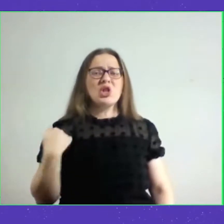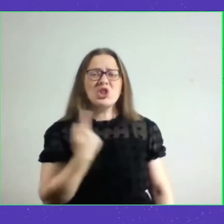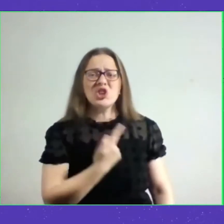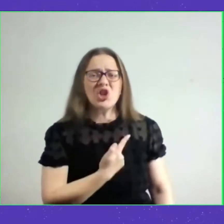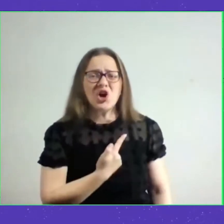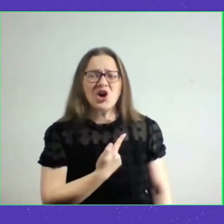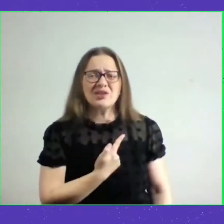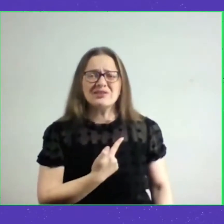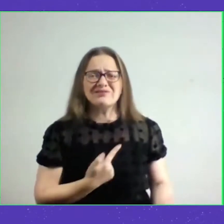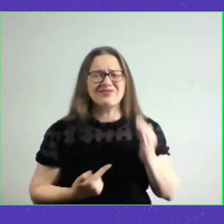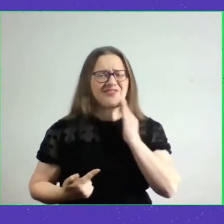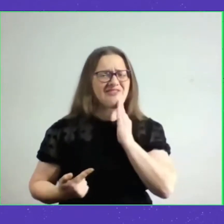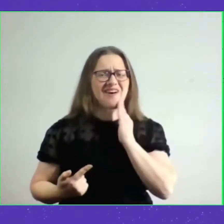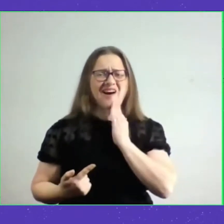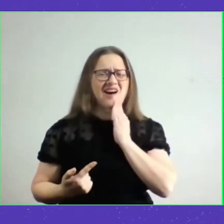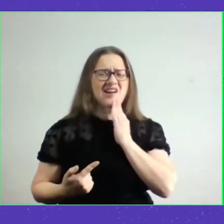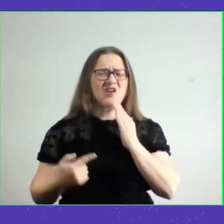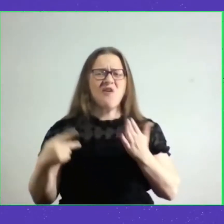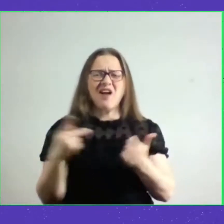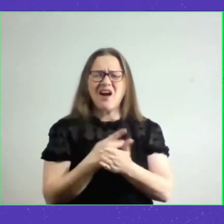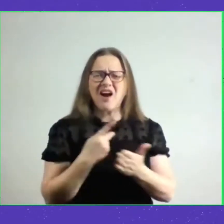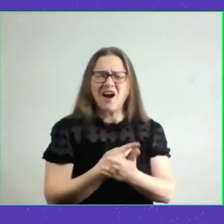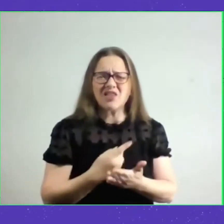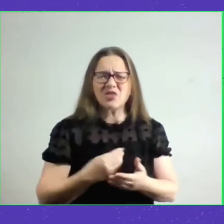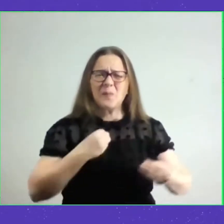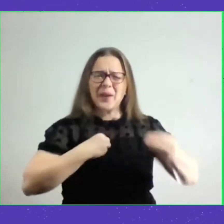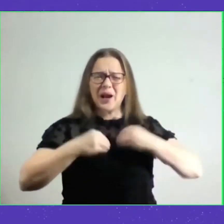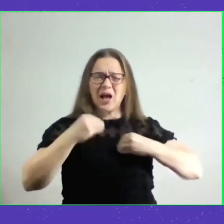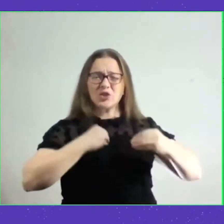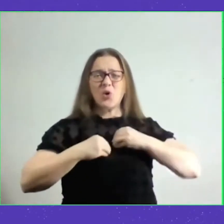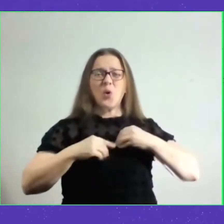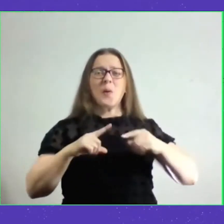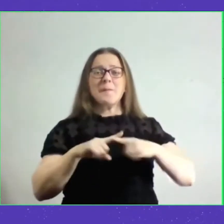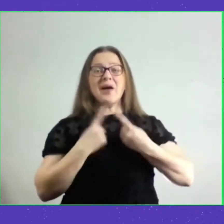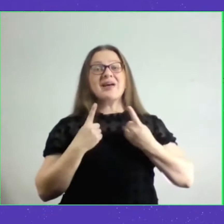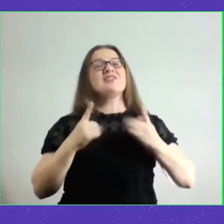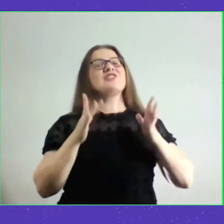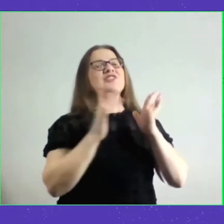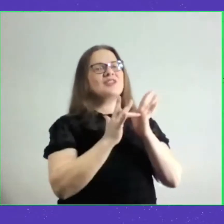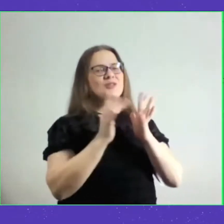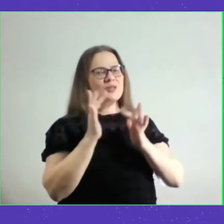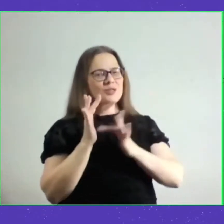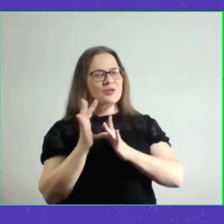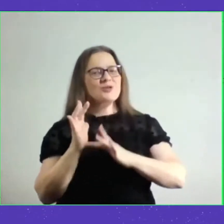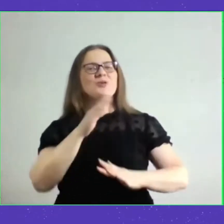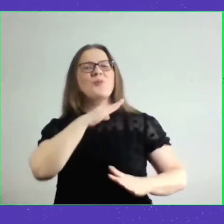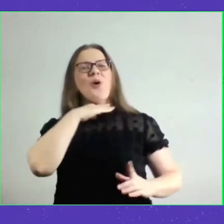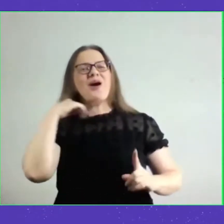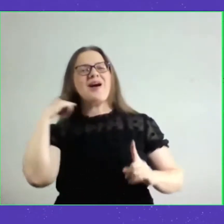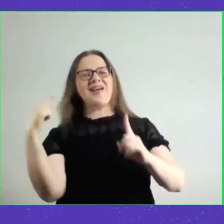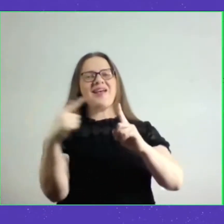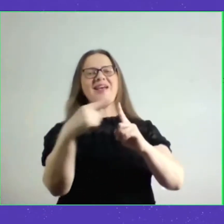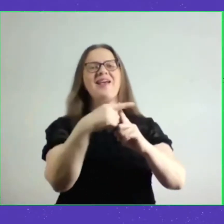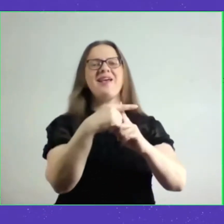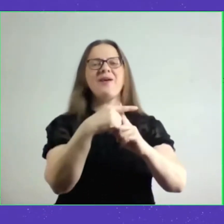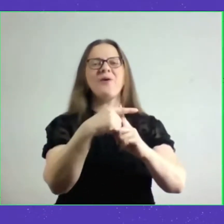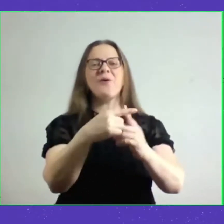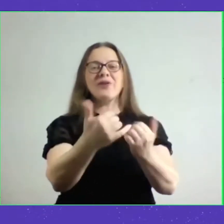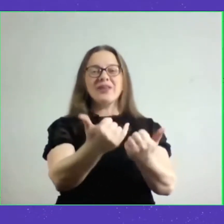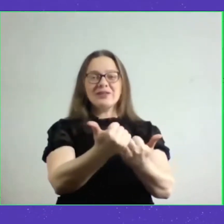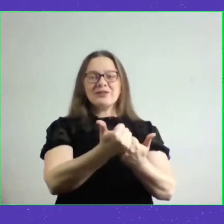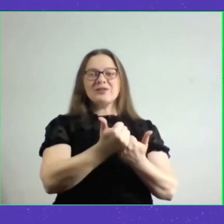nada, mas o Senhor ainda assim morreu por nós, morreu por cada um de nós. Por isso nós estamos aqui hoje na igreja.